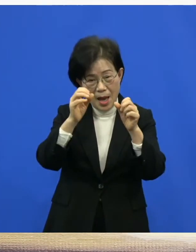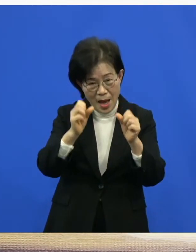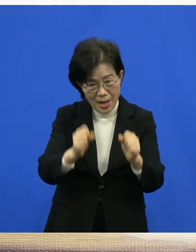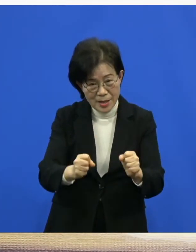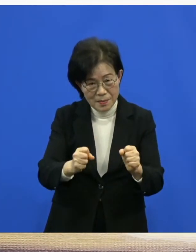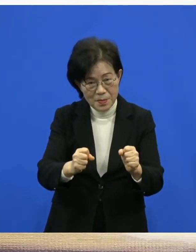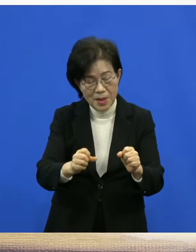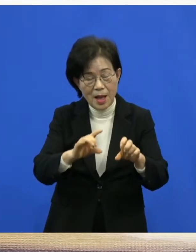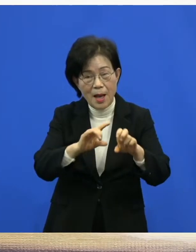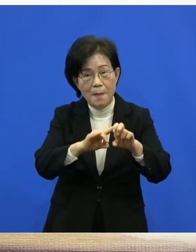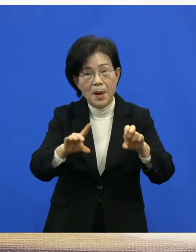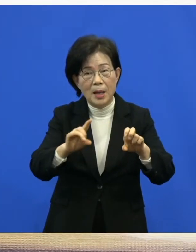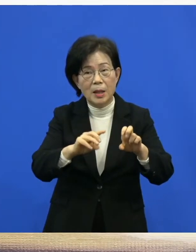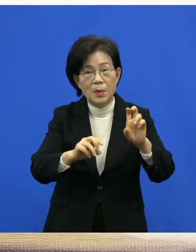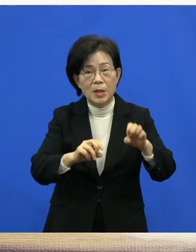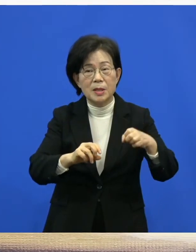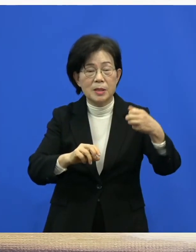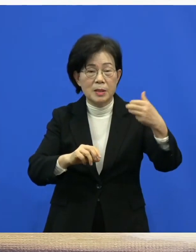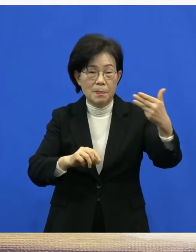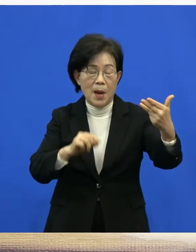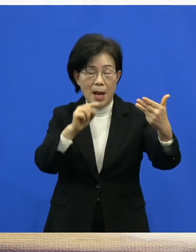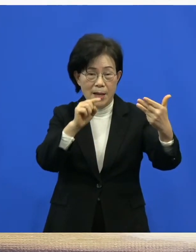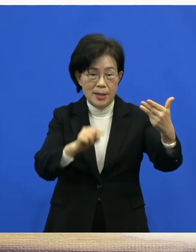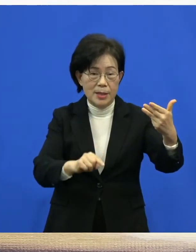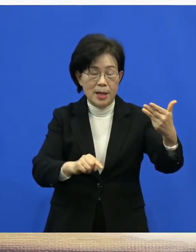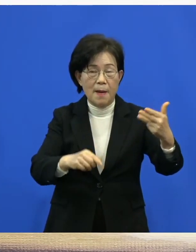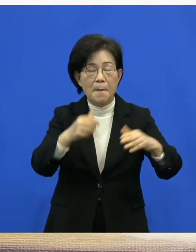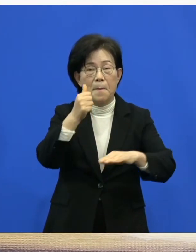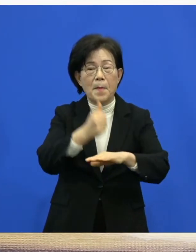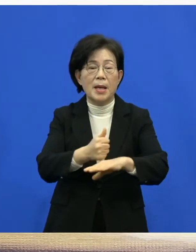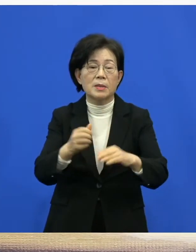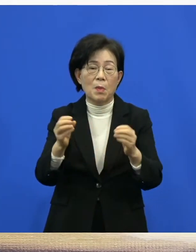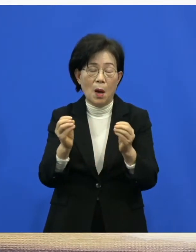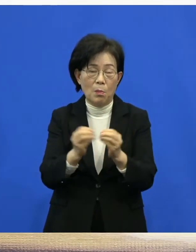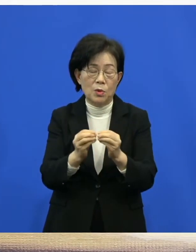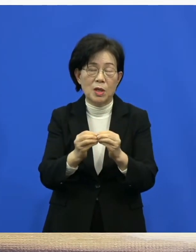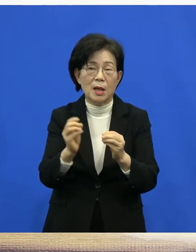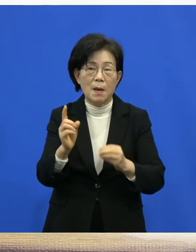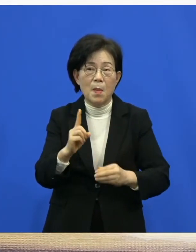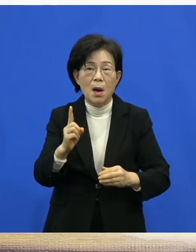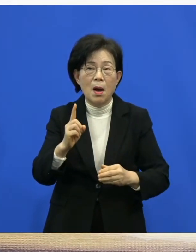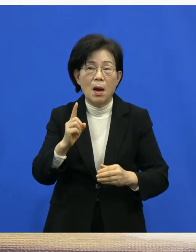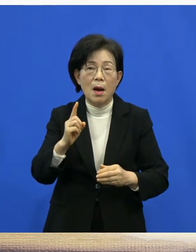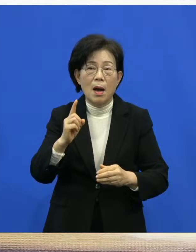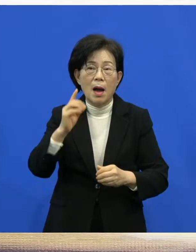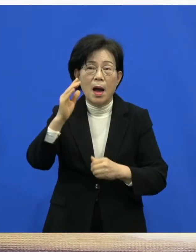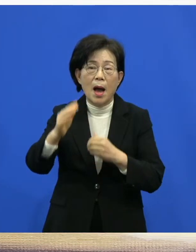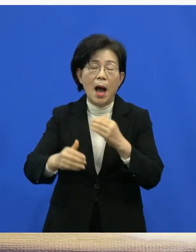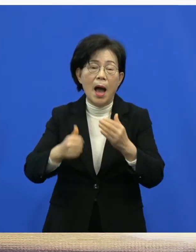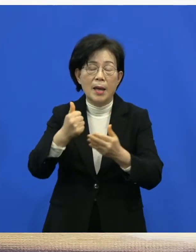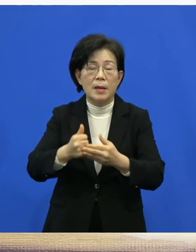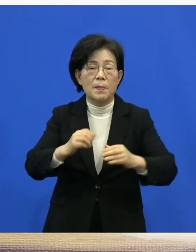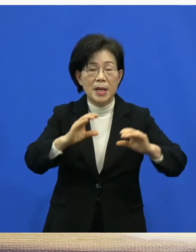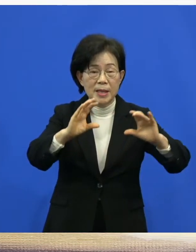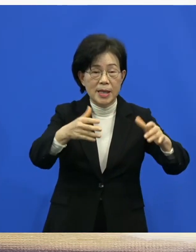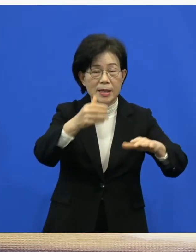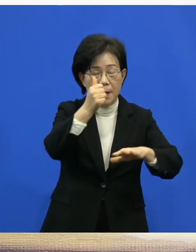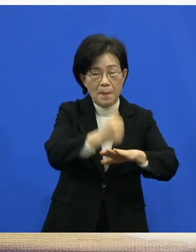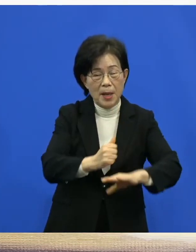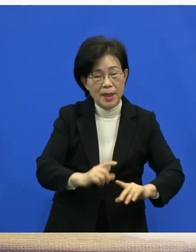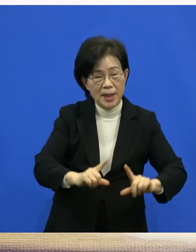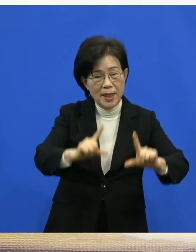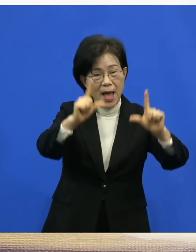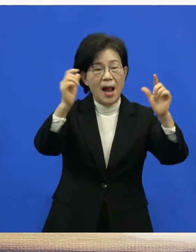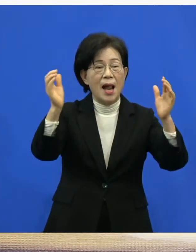근데 마태복음 28장 끝절이 그거예요. 내가 세상